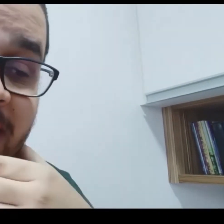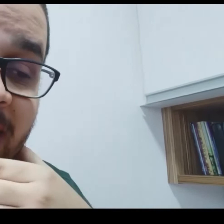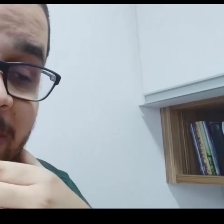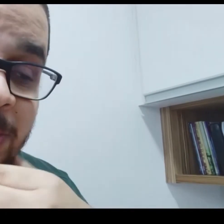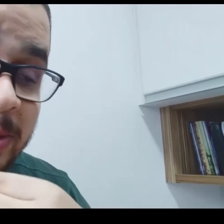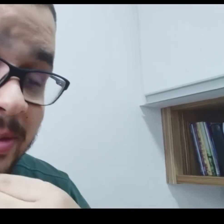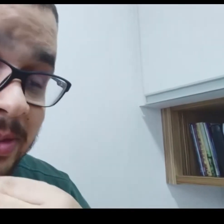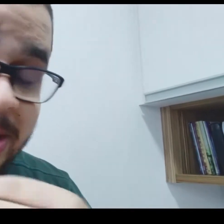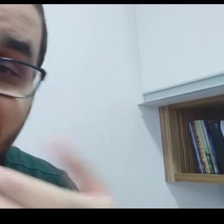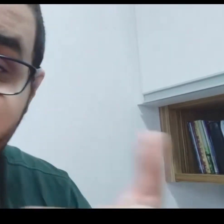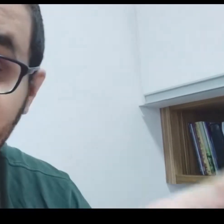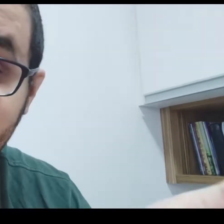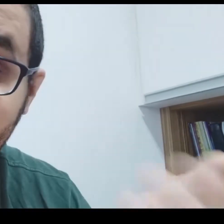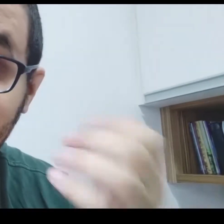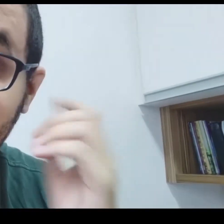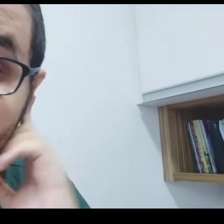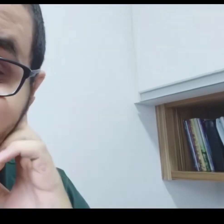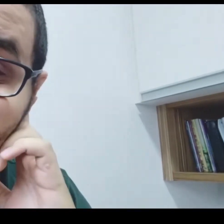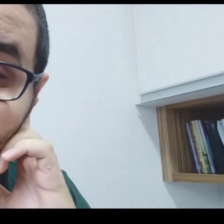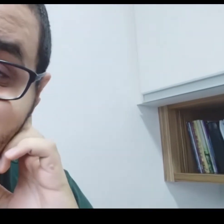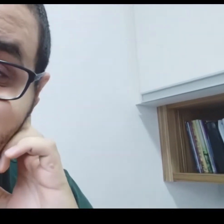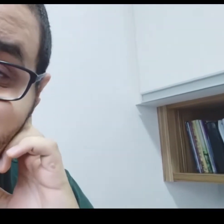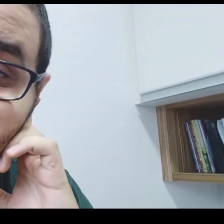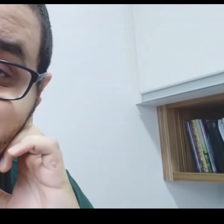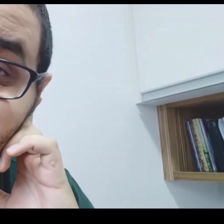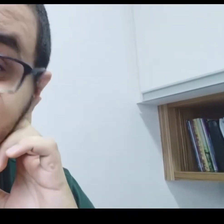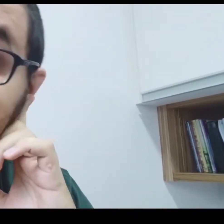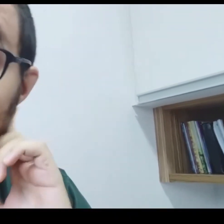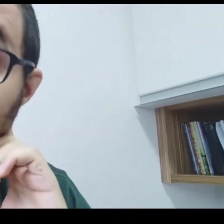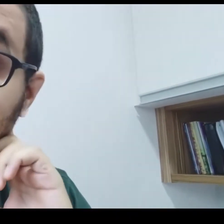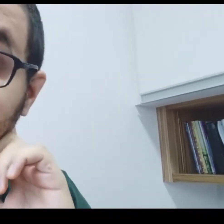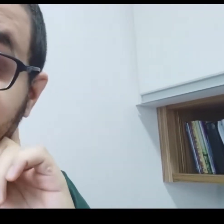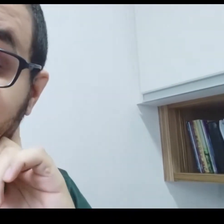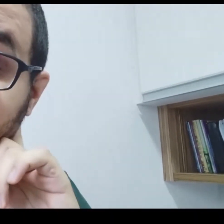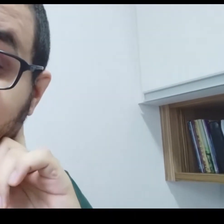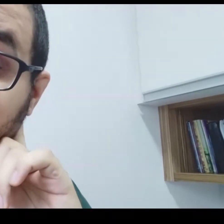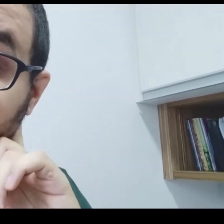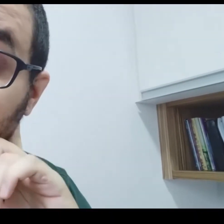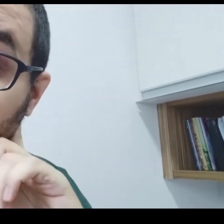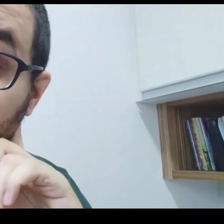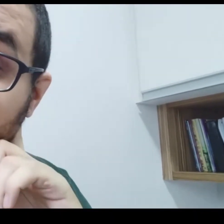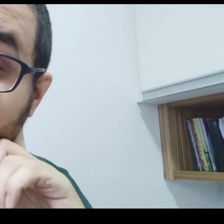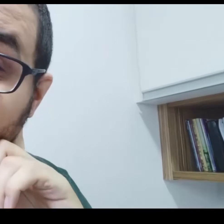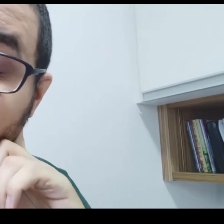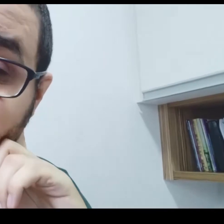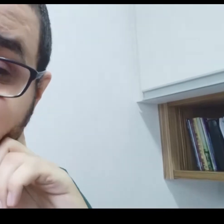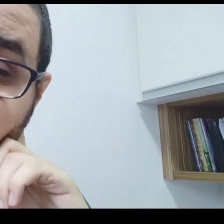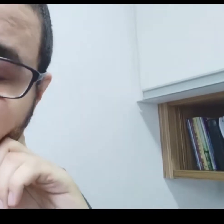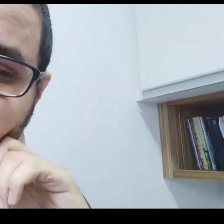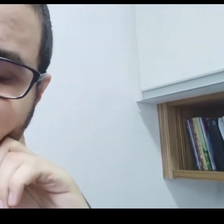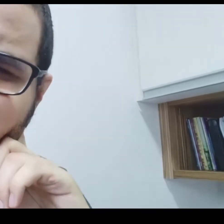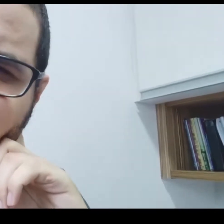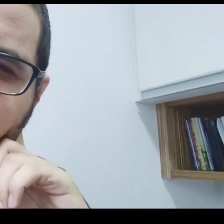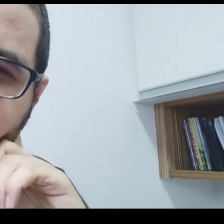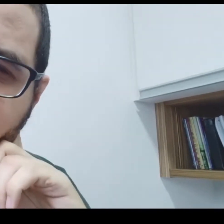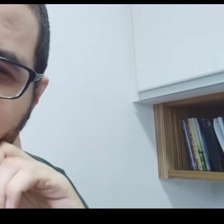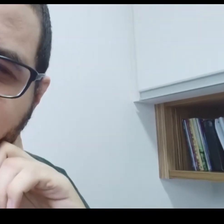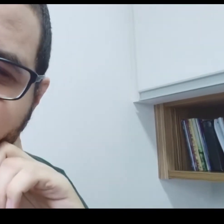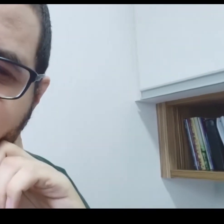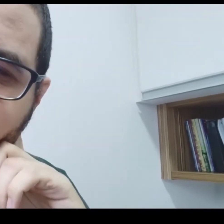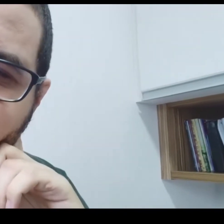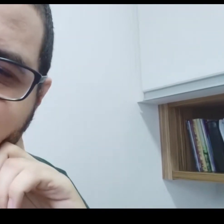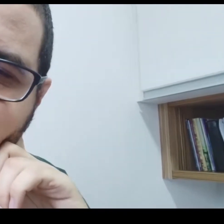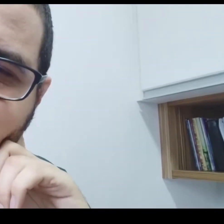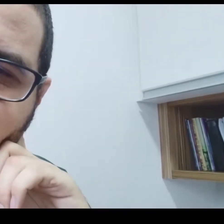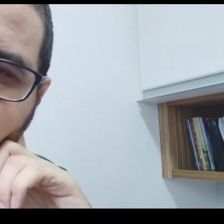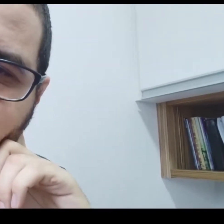que esse relato, se você estiver vendo isso, seja de motivação para você. Se você está passando por algum perrengue, se agarra firmemente ao